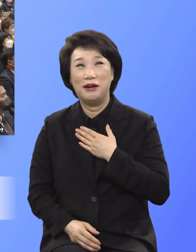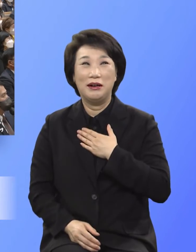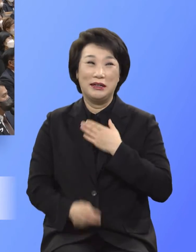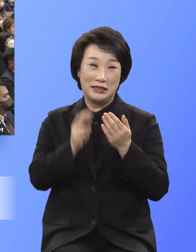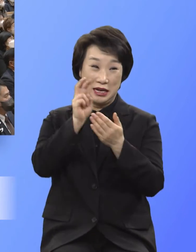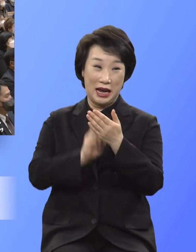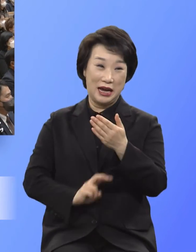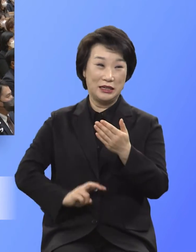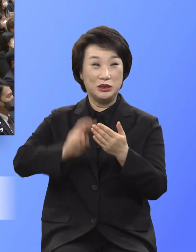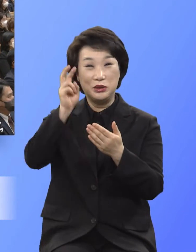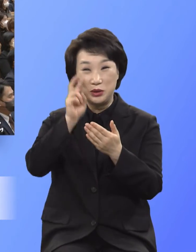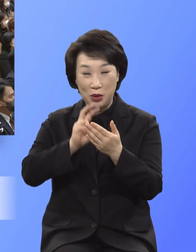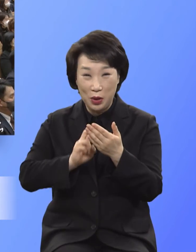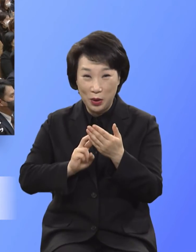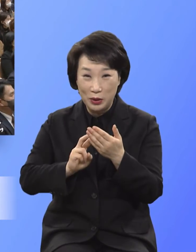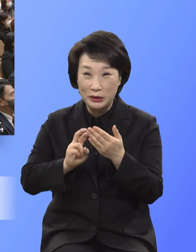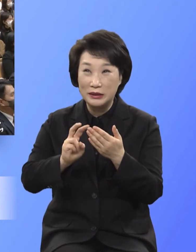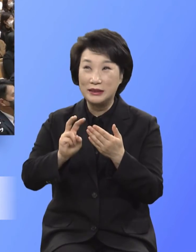불러서